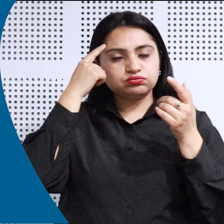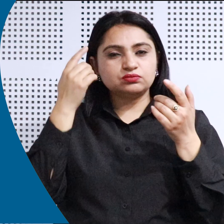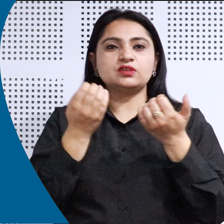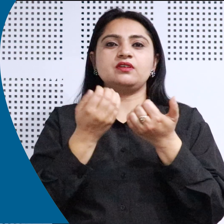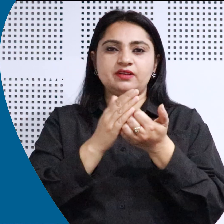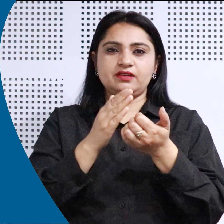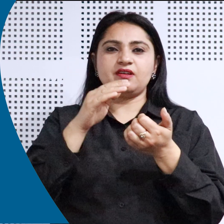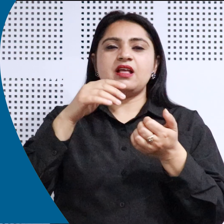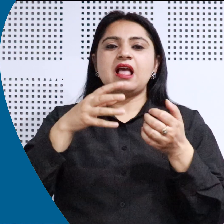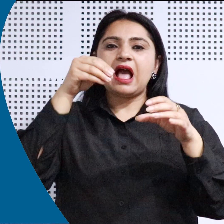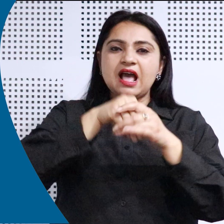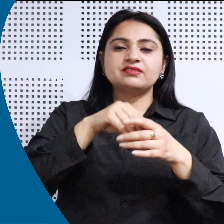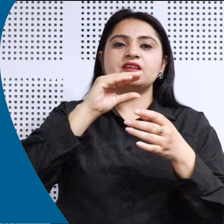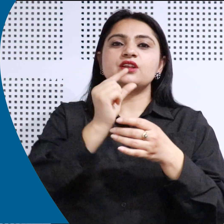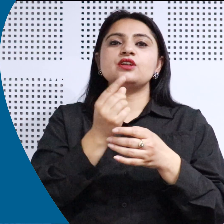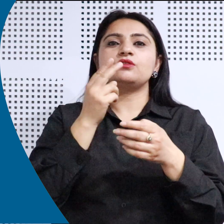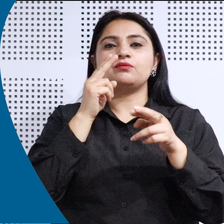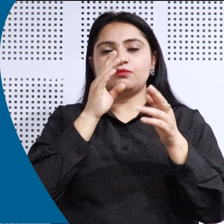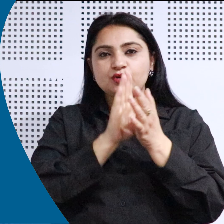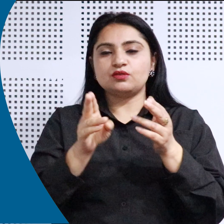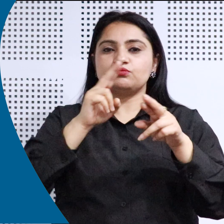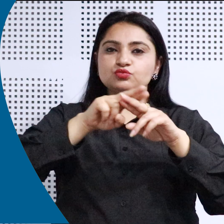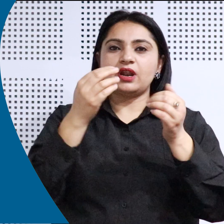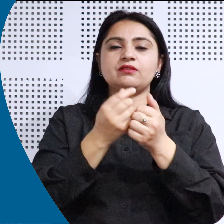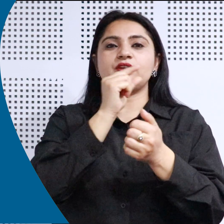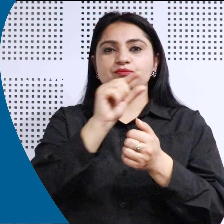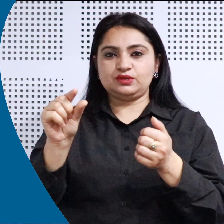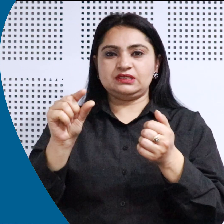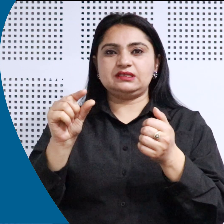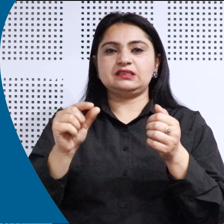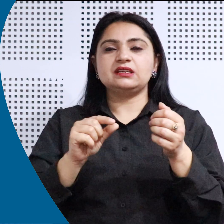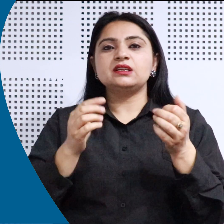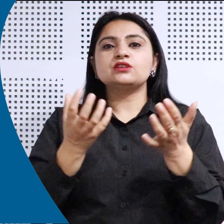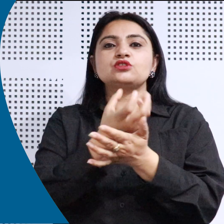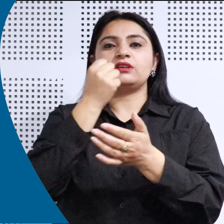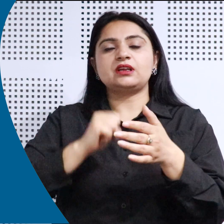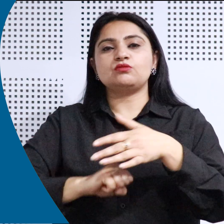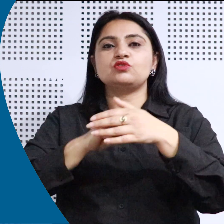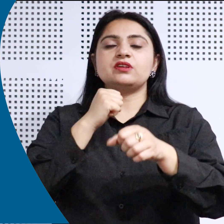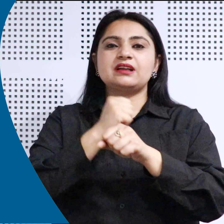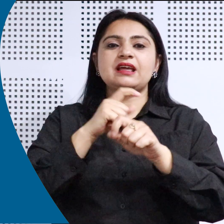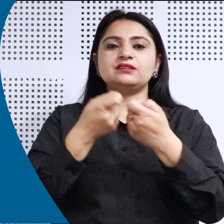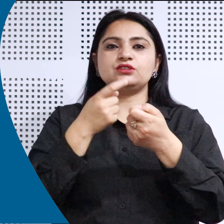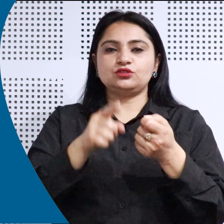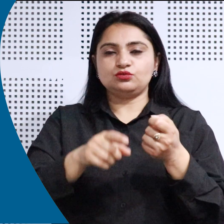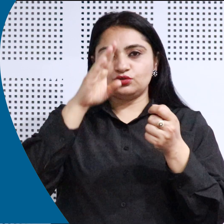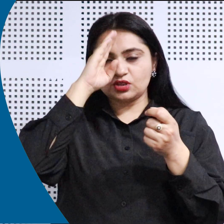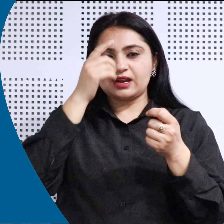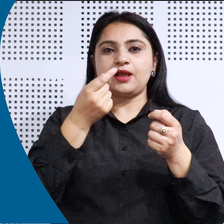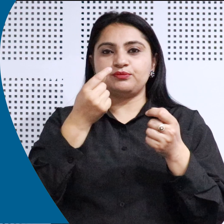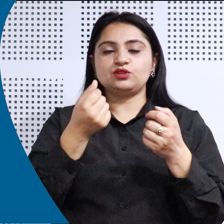आन्तरिक ऋण मार्फत उक्त अन्तर्पूर्ति गर्ने विषय वित्तीय संघीयताको मुख्य कार्यक्षेत्र हो। सरकारको